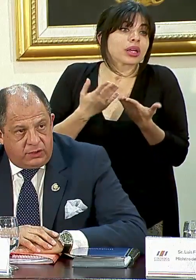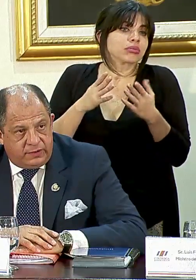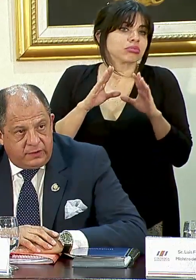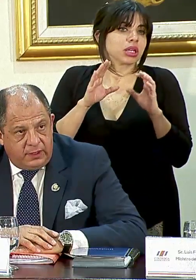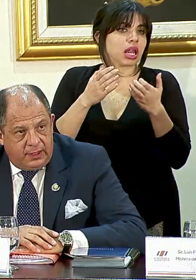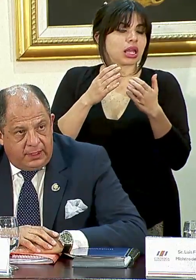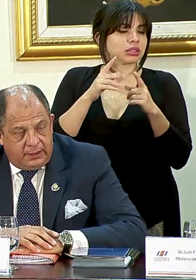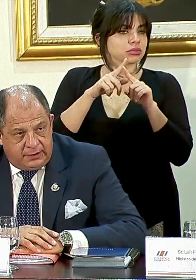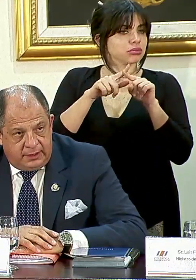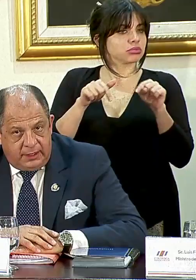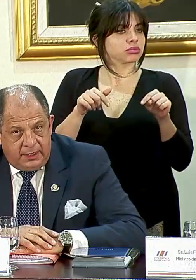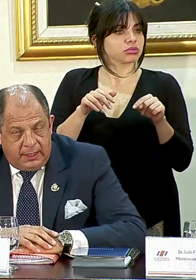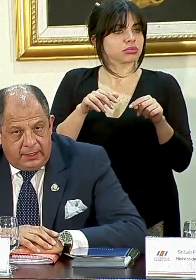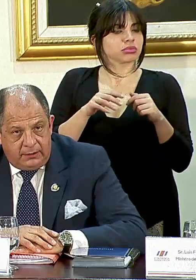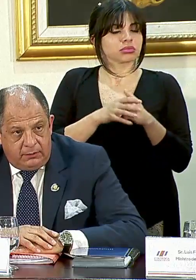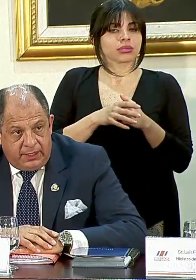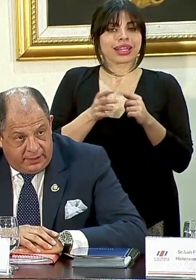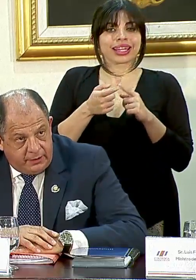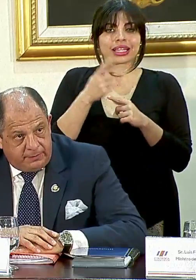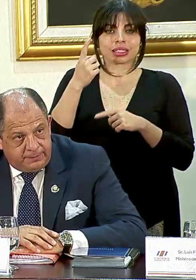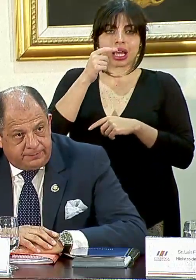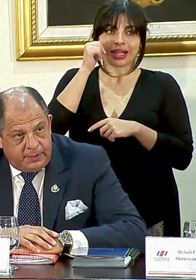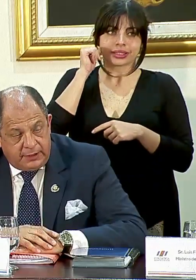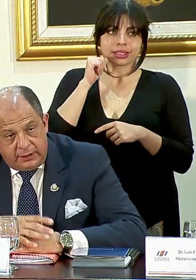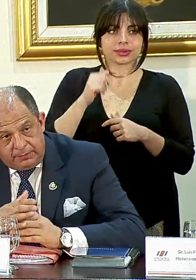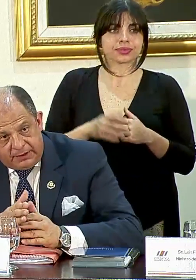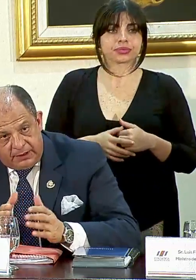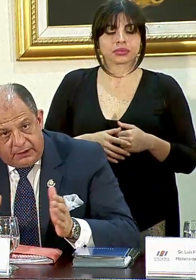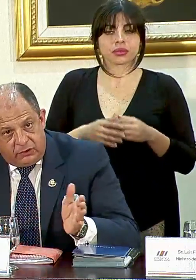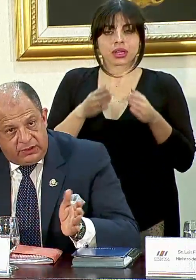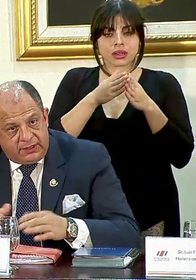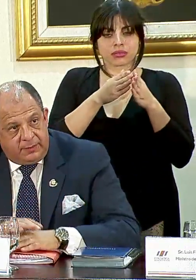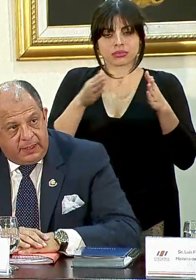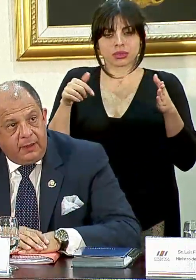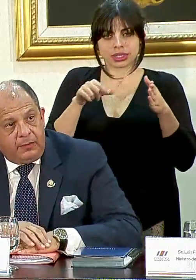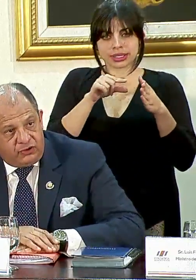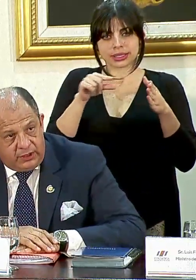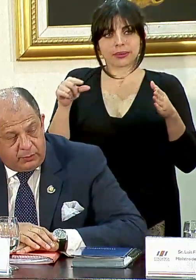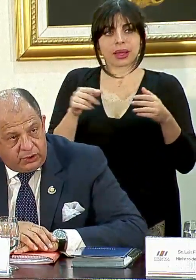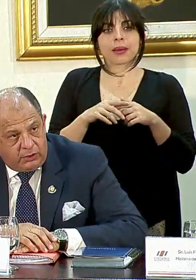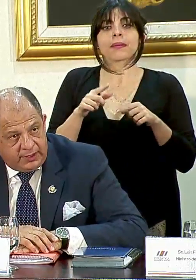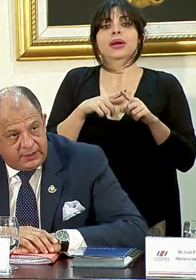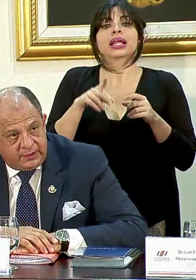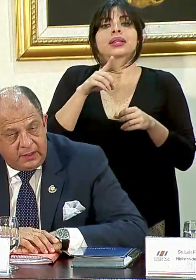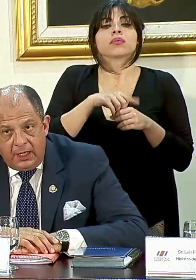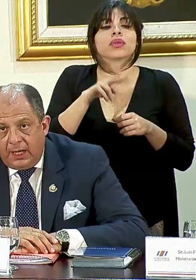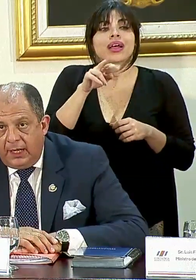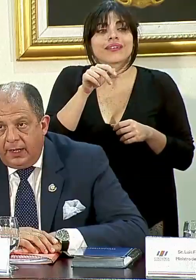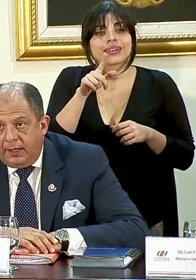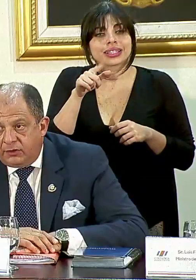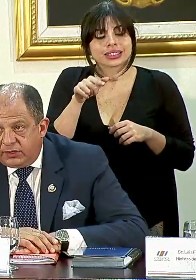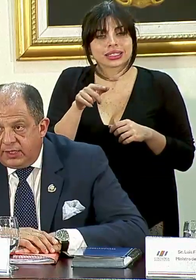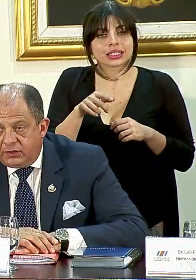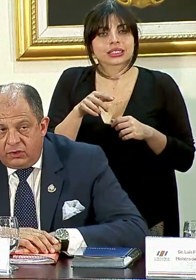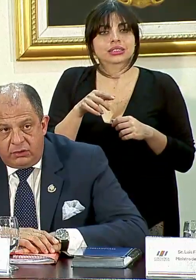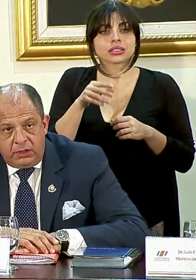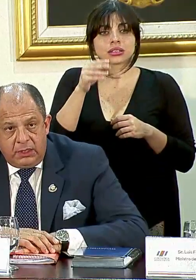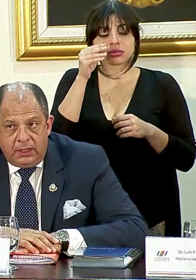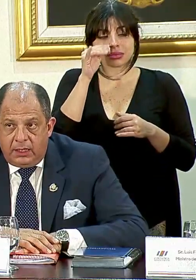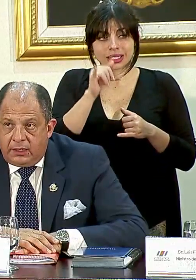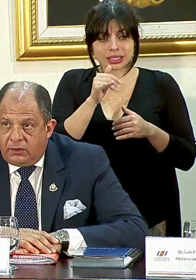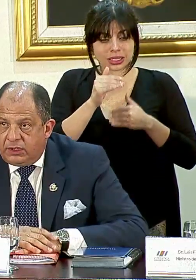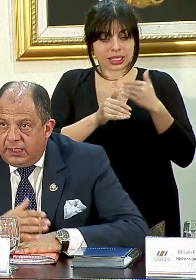suspendieron lecciones desde el día de ayer y se mantendrán toda esta semana. Pero sí, el diputado Vázquez hizo esa